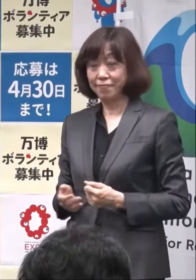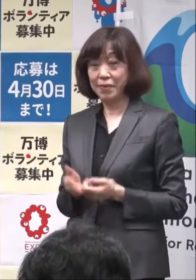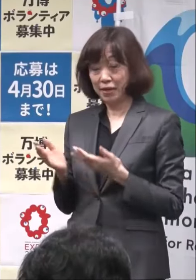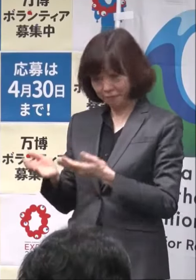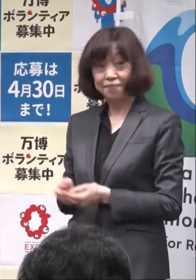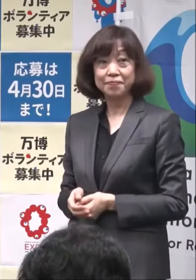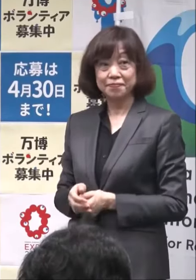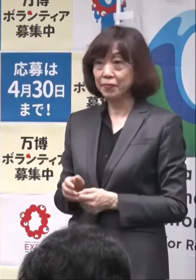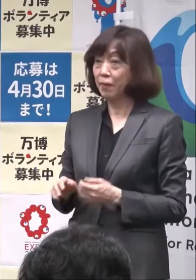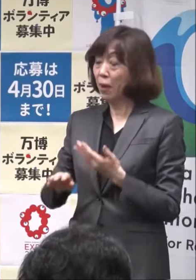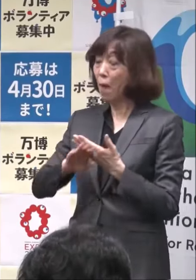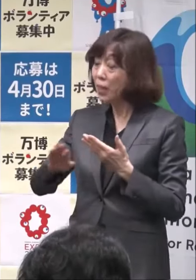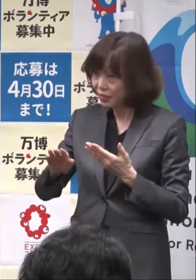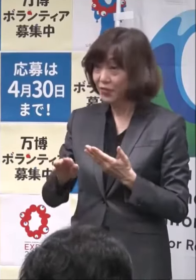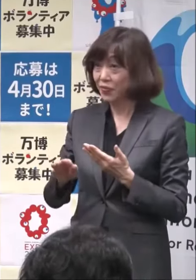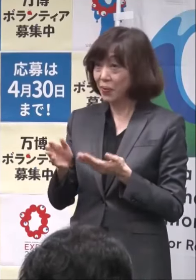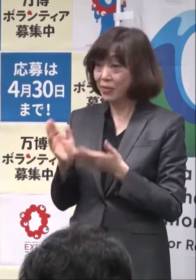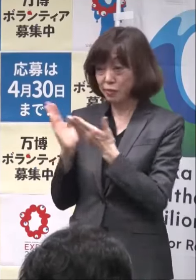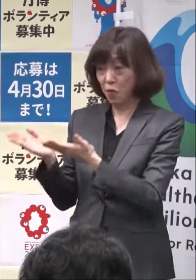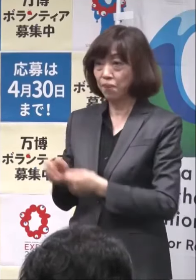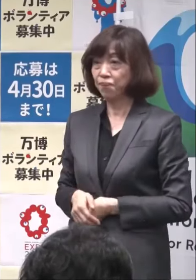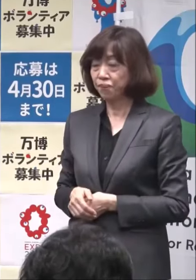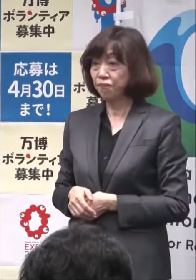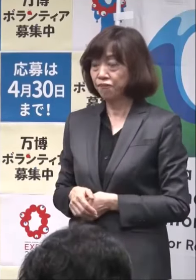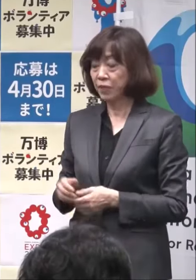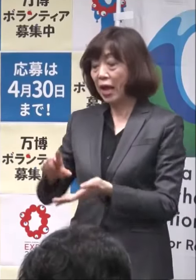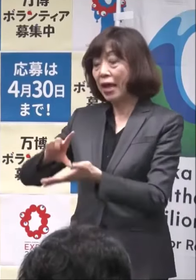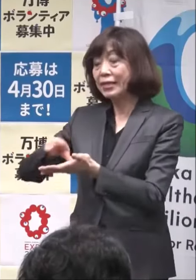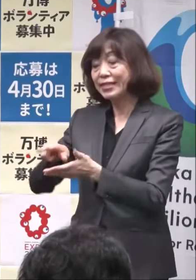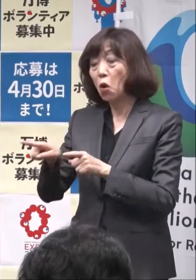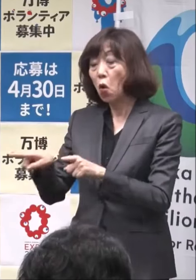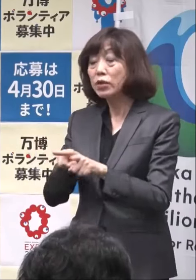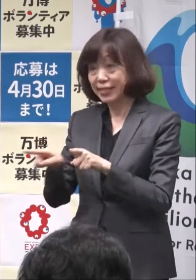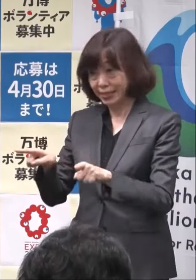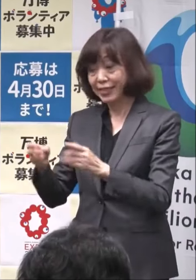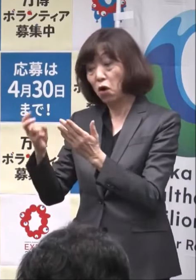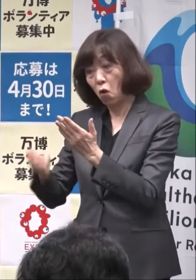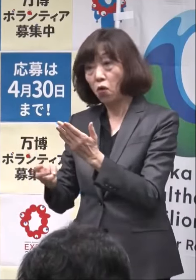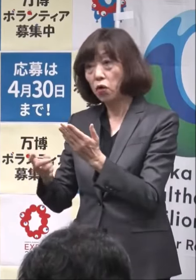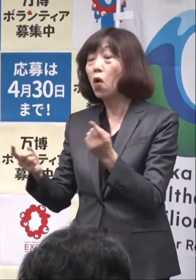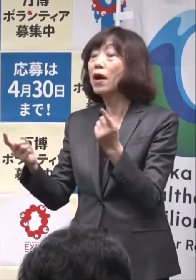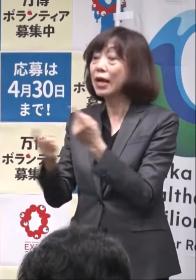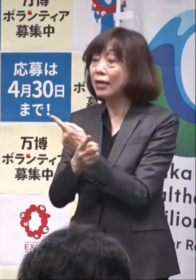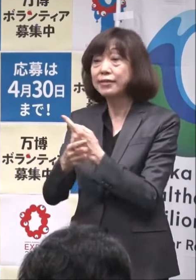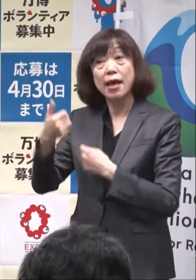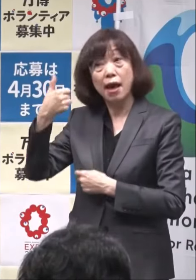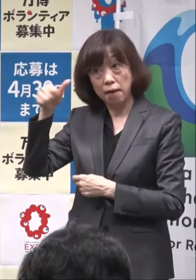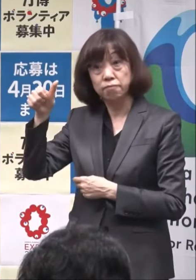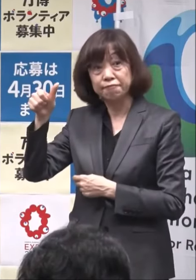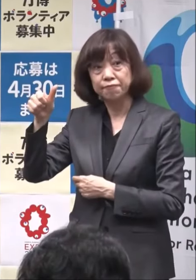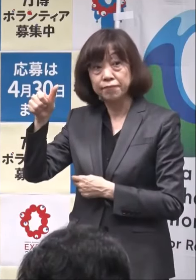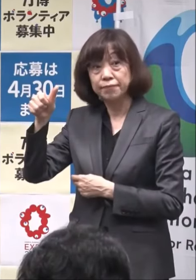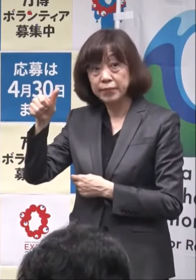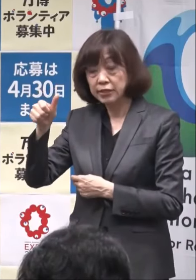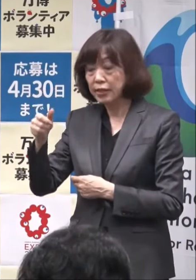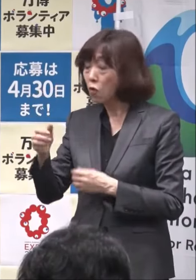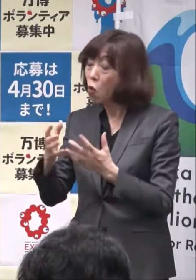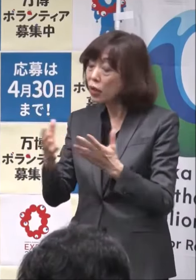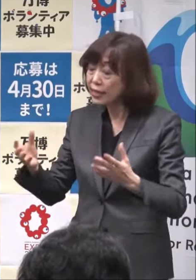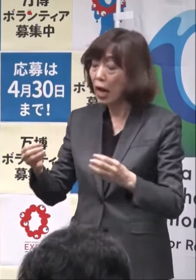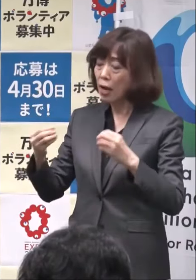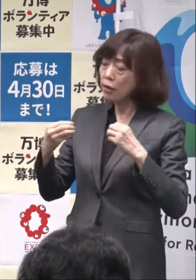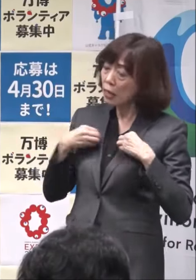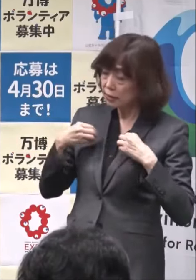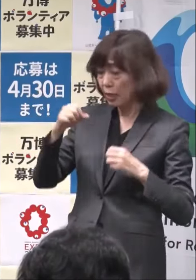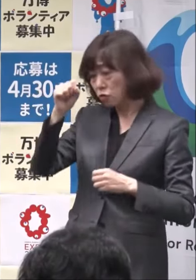あとすいません、ちょっと別件で地方自治法の改正案についてお伺いします。大規模な感染症ですとか